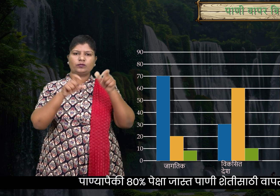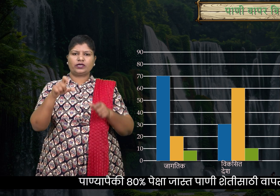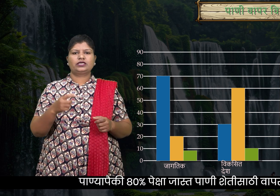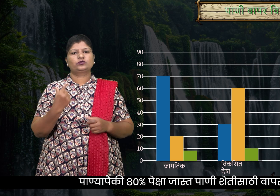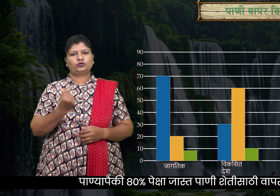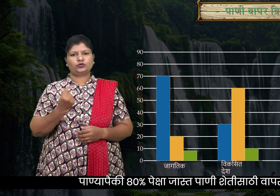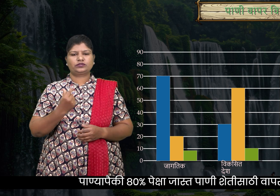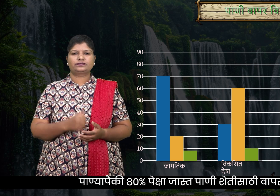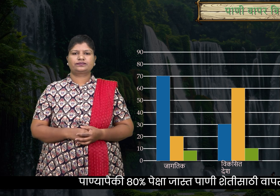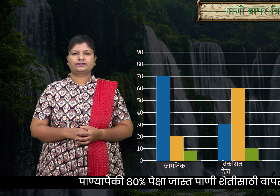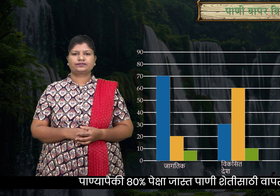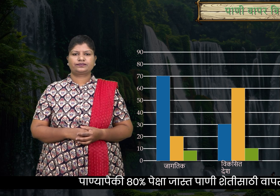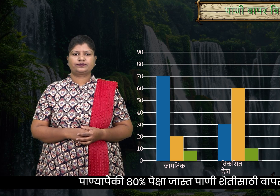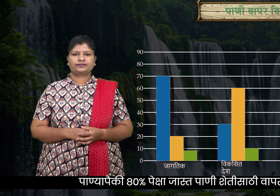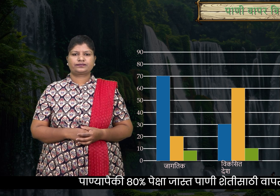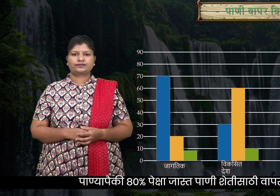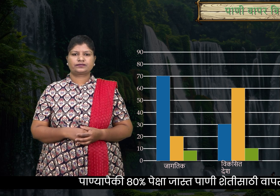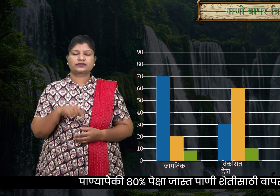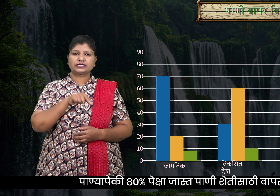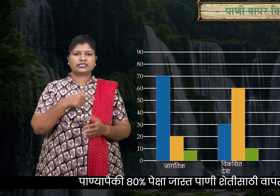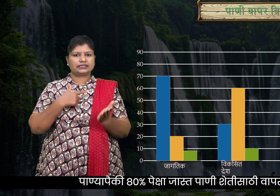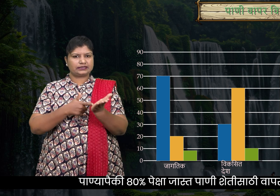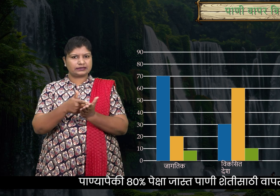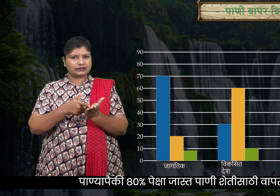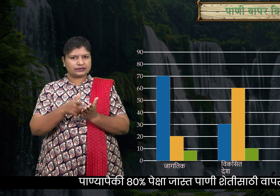80% पेक्षा जास्त पाणी शेतीसाठी वापरले जाते.